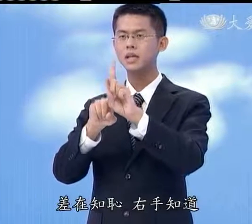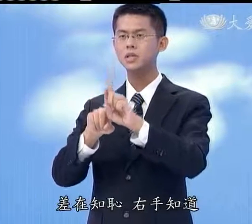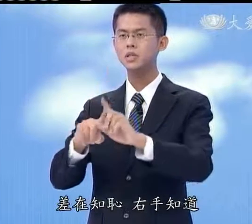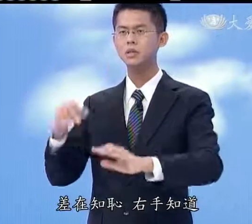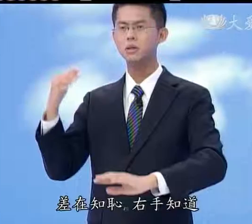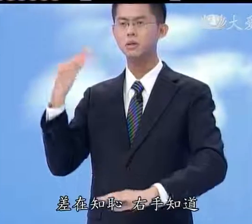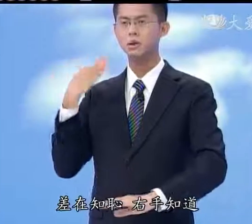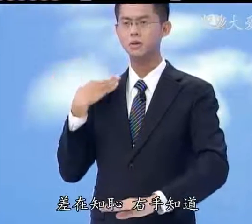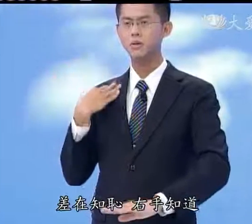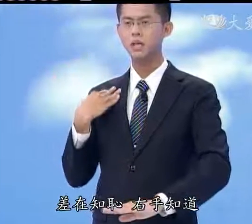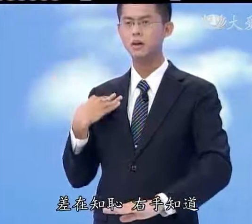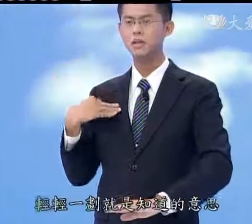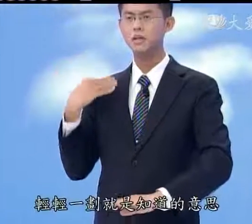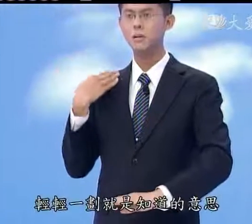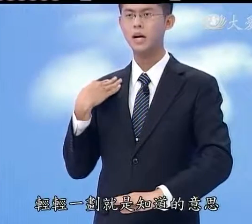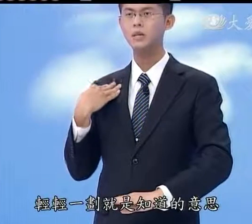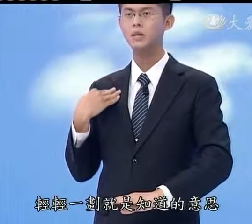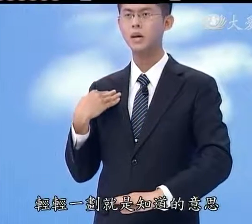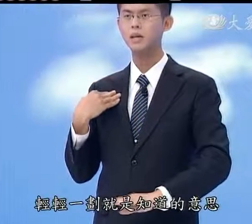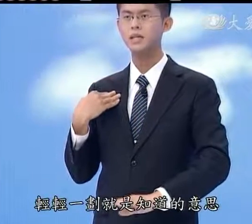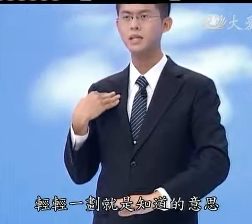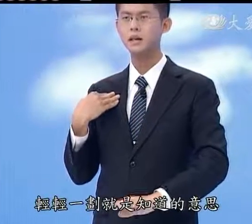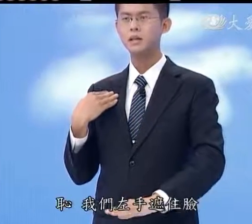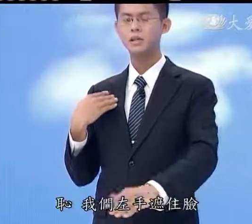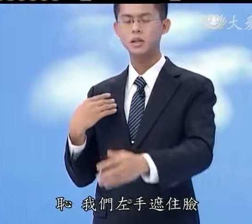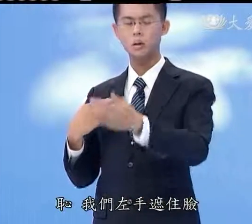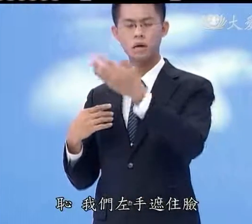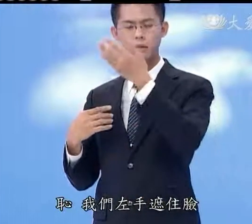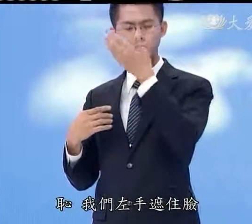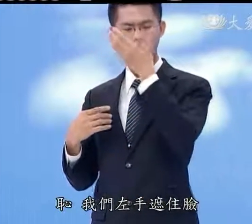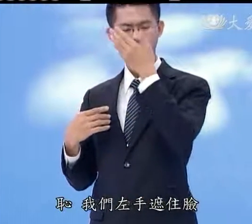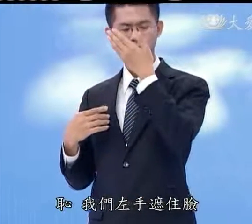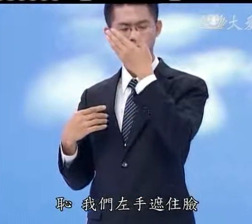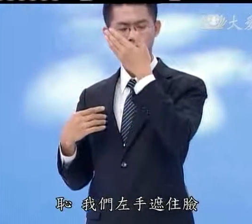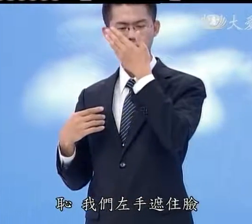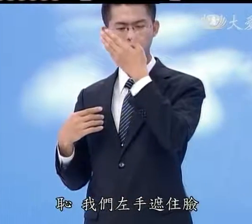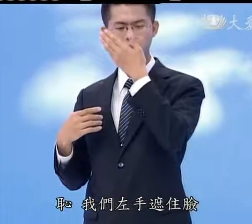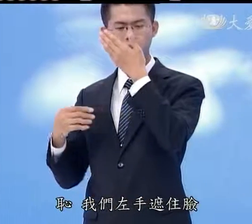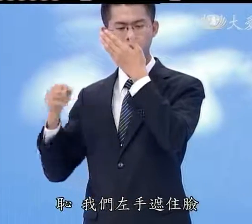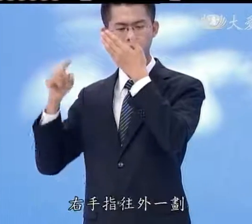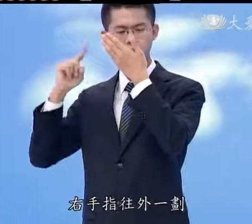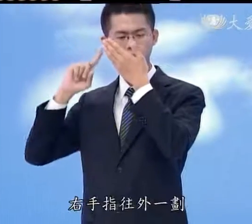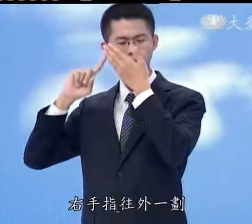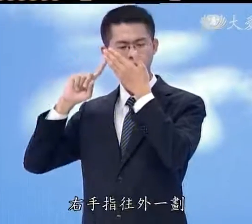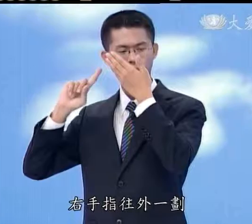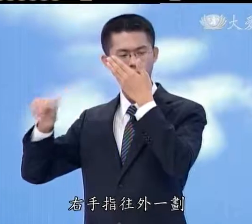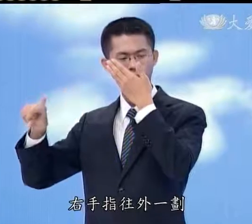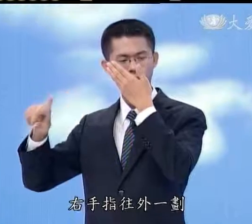知耻，右手知道，轻轻一画就知道意思。耻的话，我们左手遮住脸，右手指往外一画，就